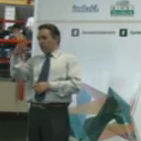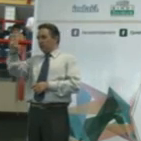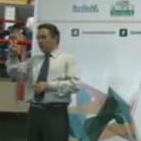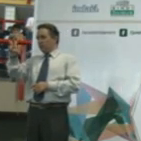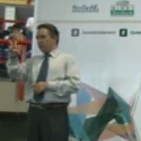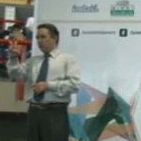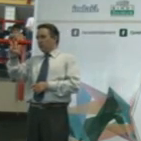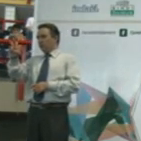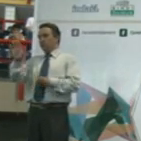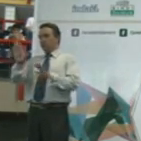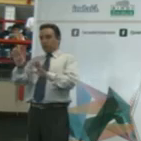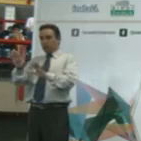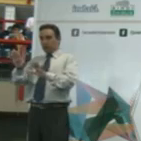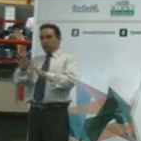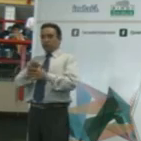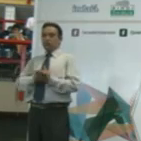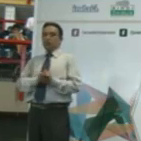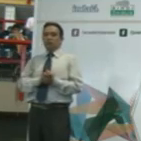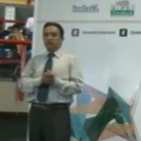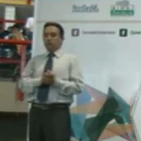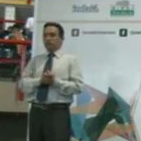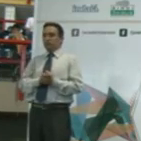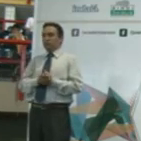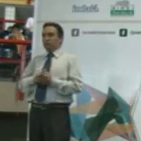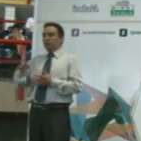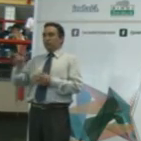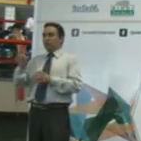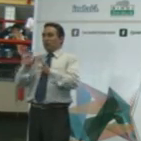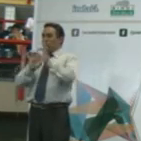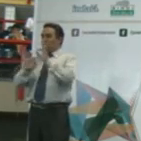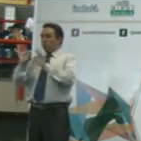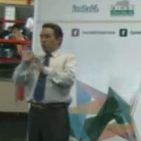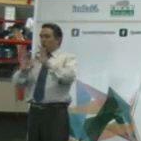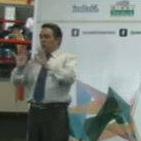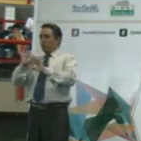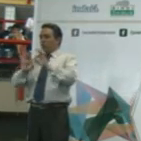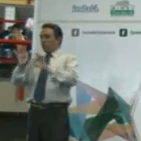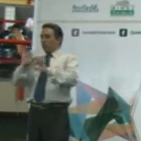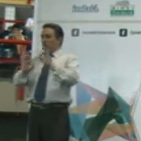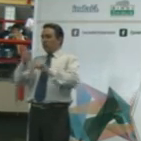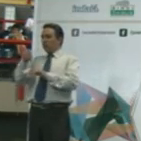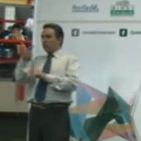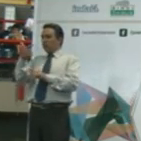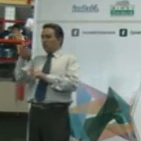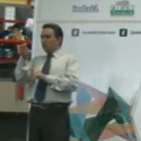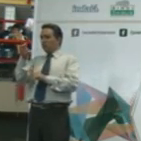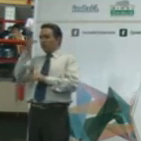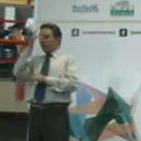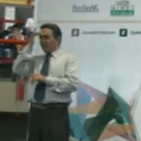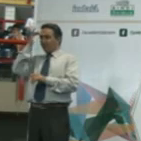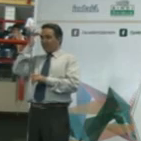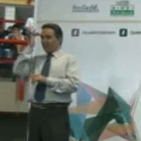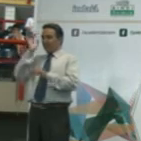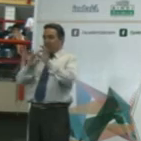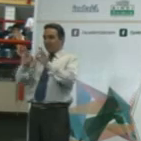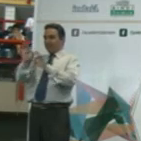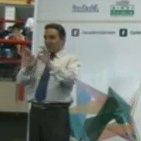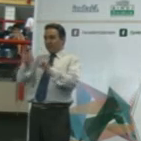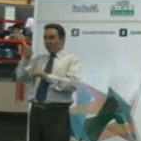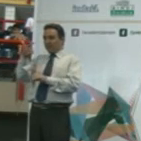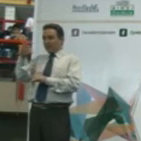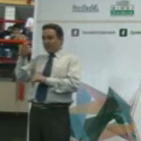12.345. Então, vê só. A gente queria organizar 120 pessoas. Para organizar